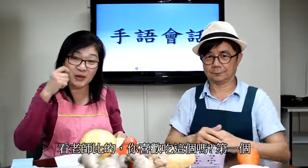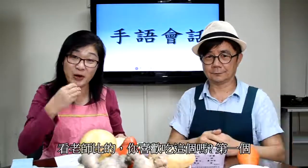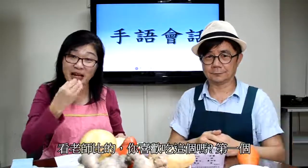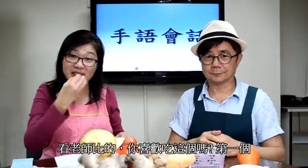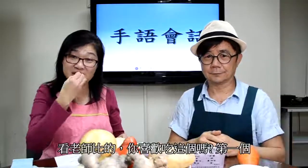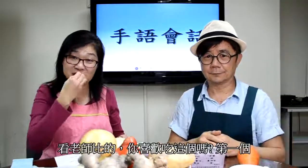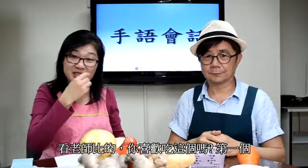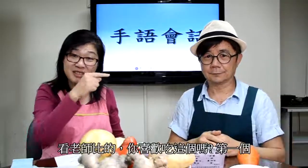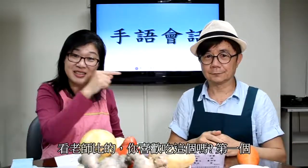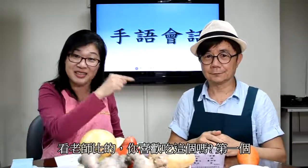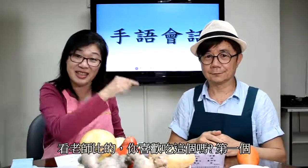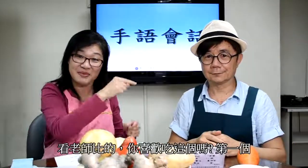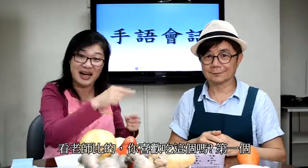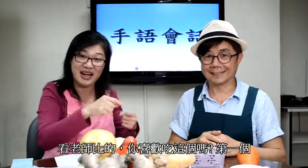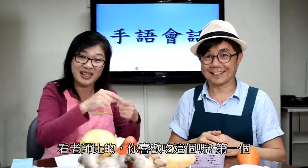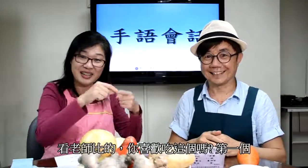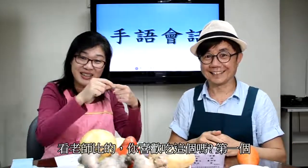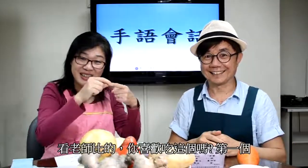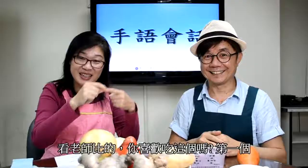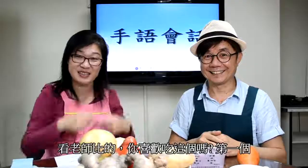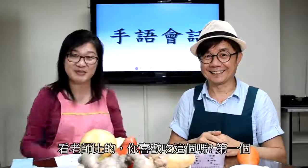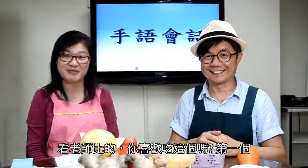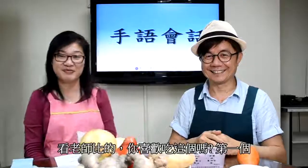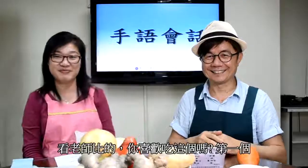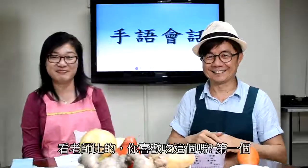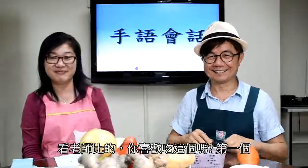欢吃这个吗？第一个。